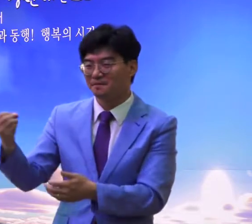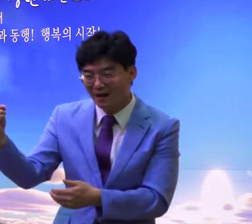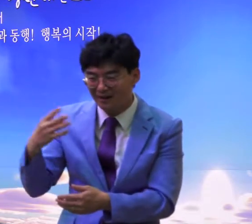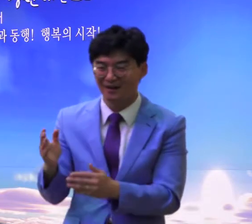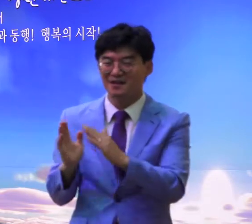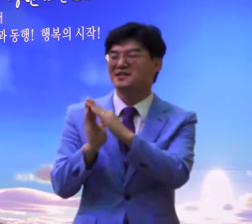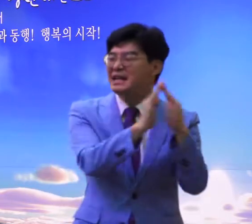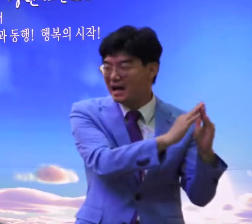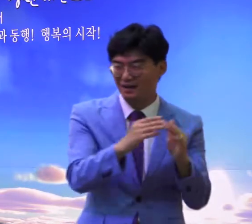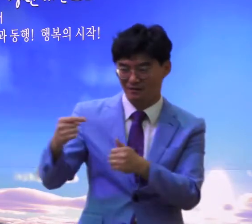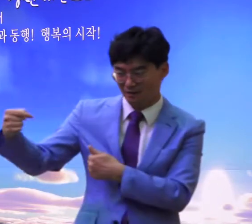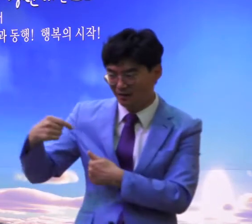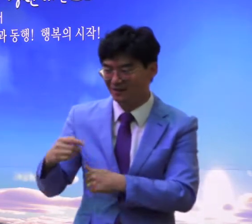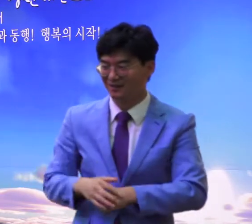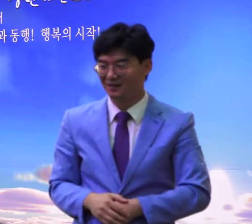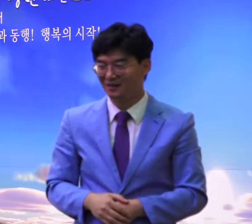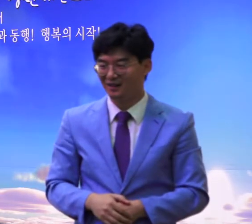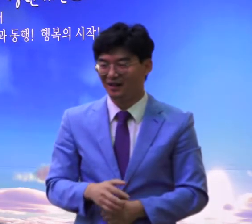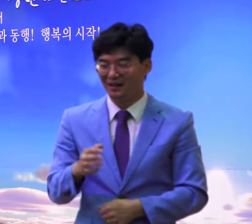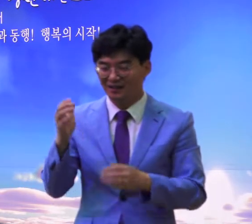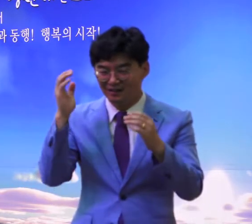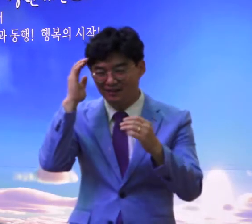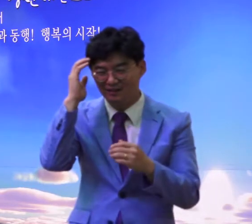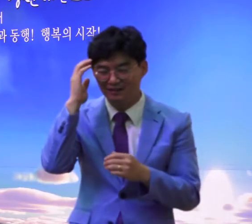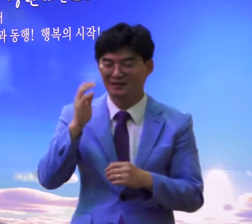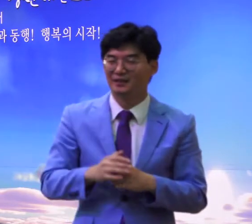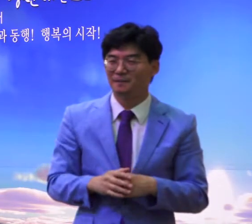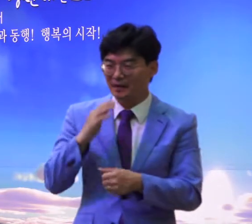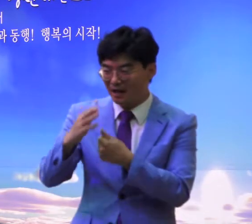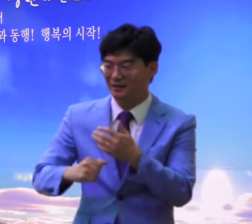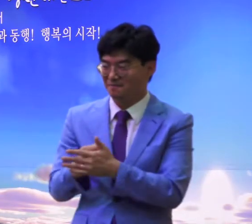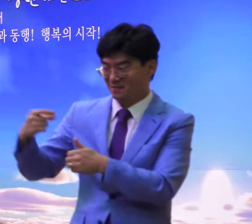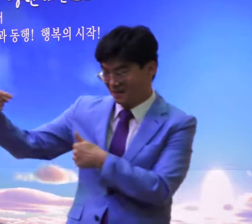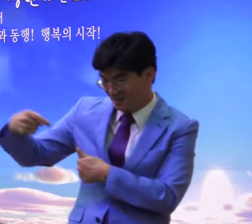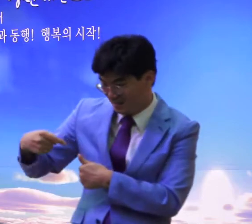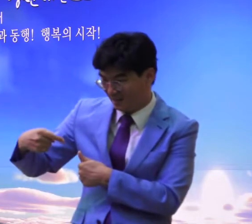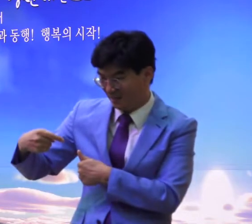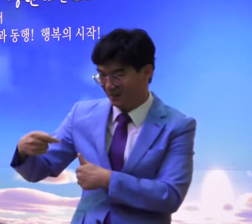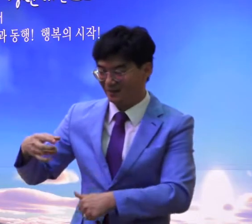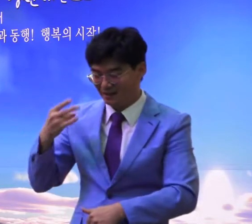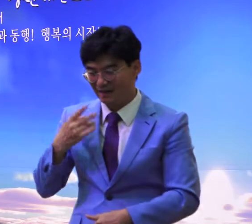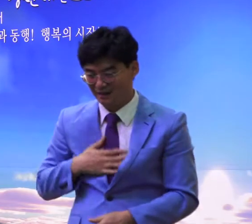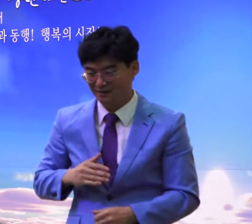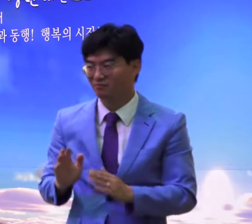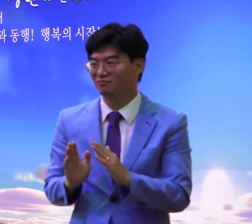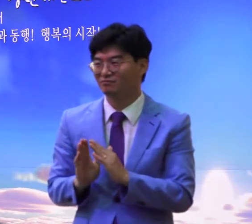못하고 하나님 말씀만을 믿고 하나님의 명령을 붙잡고 길을 떠났던 것입니다.